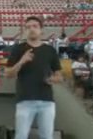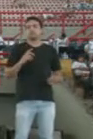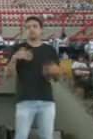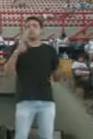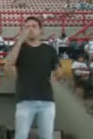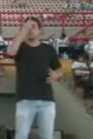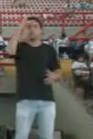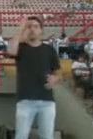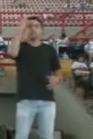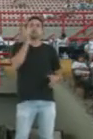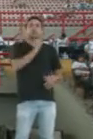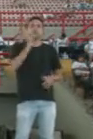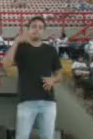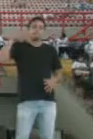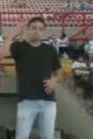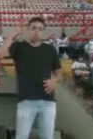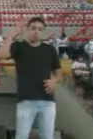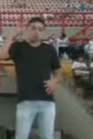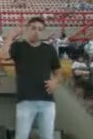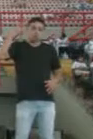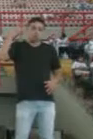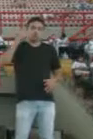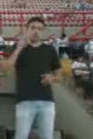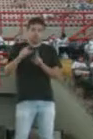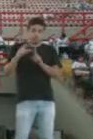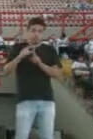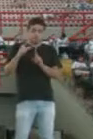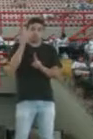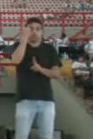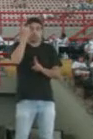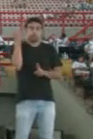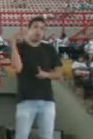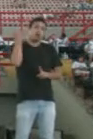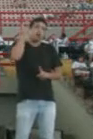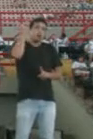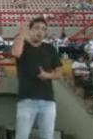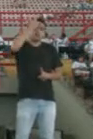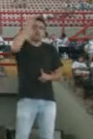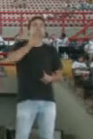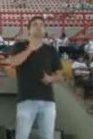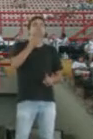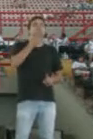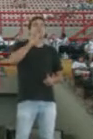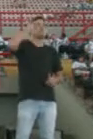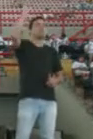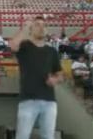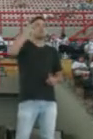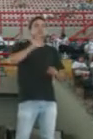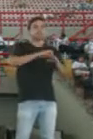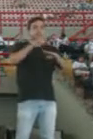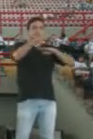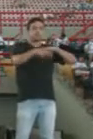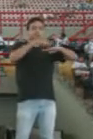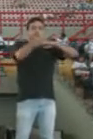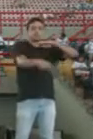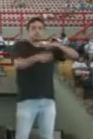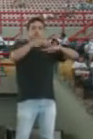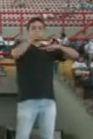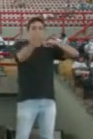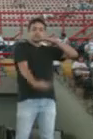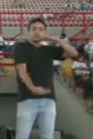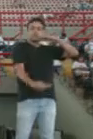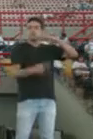é que a pessoa faz uma música com a fala do diabo falando no ouvido de quem quer morrer? Se joga, se joga,